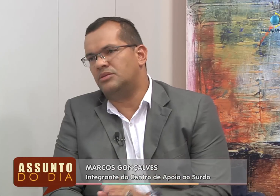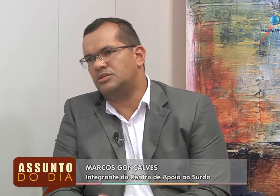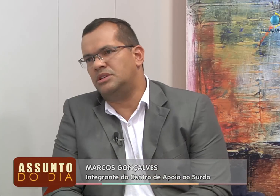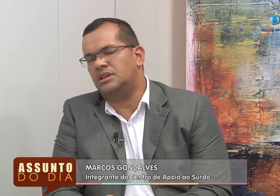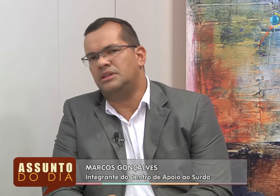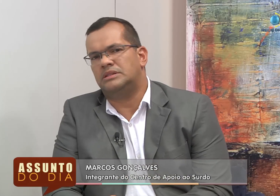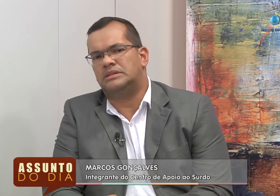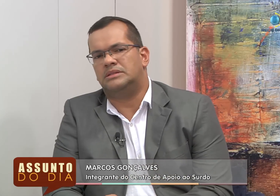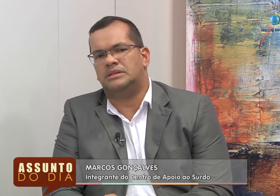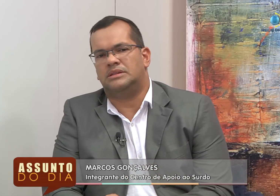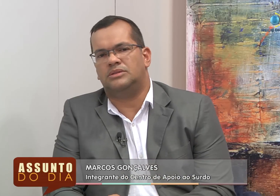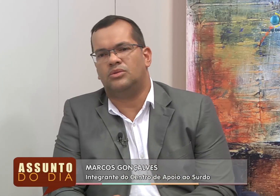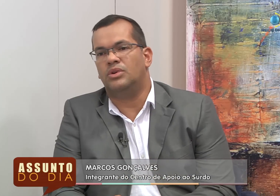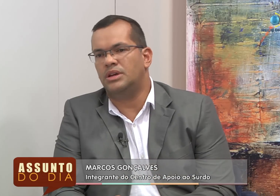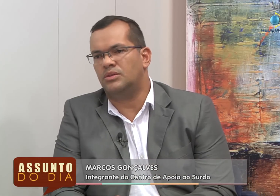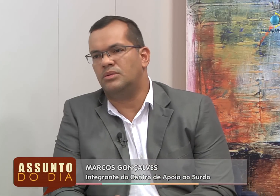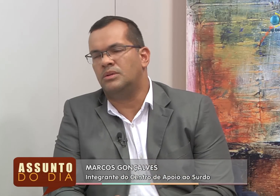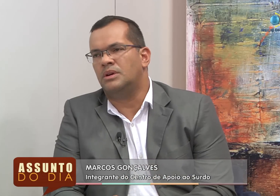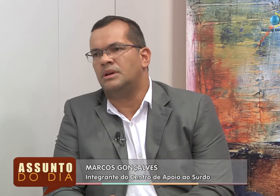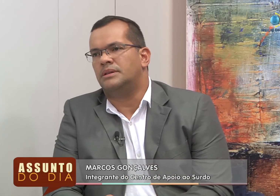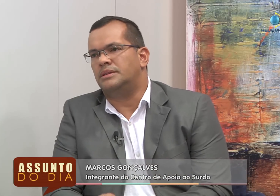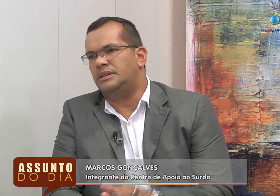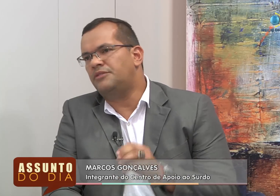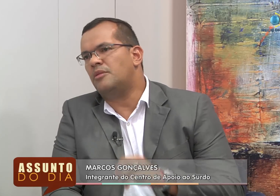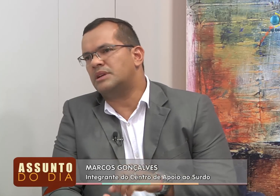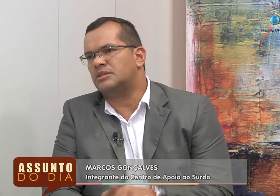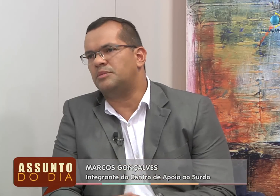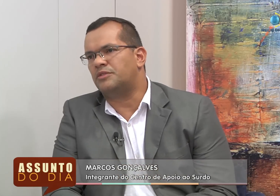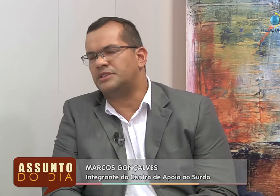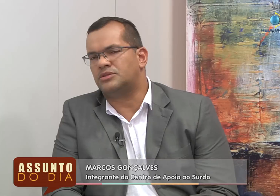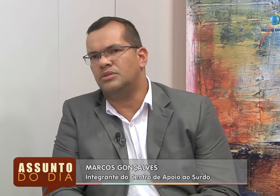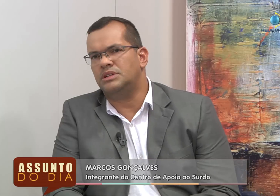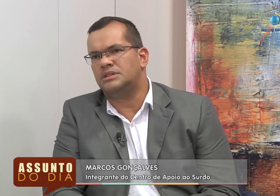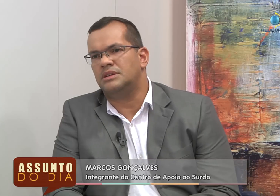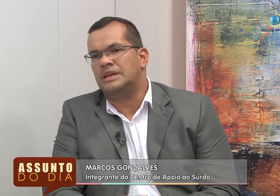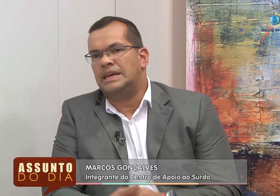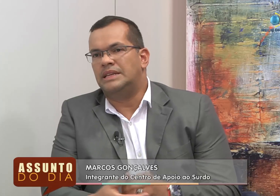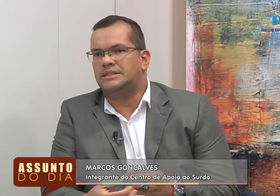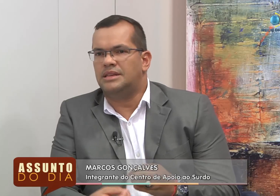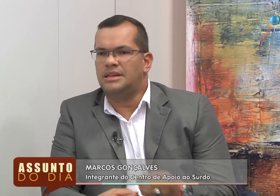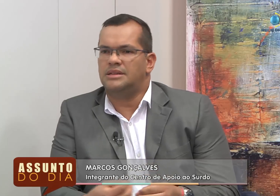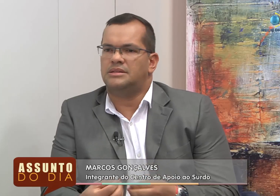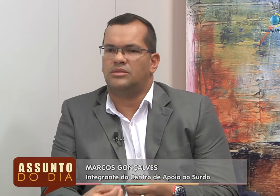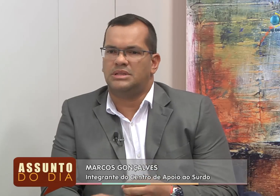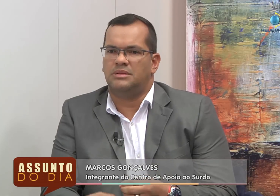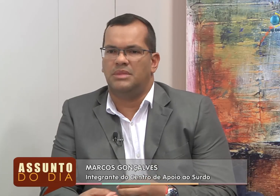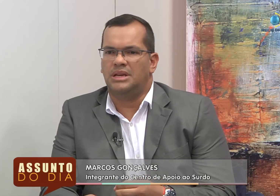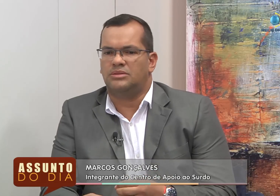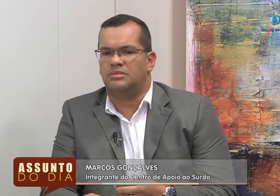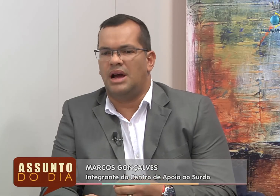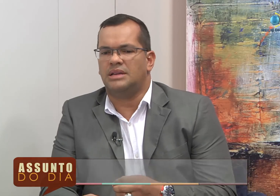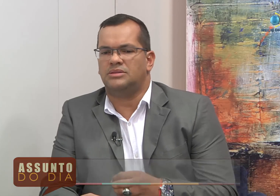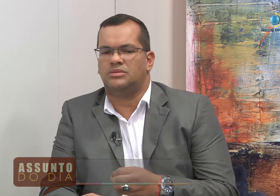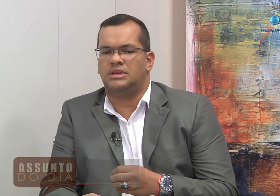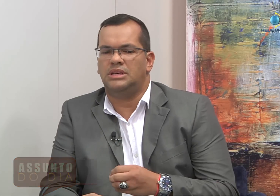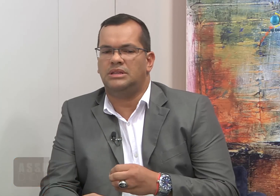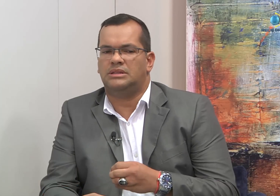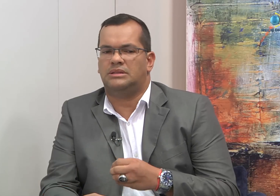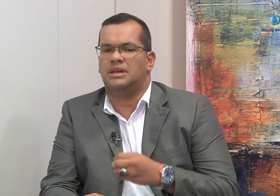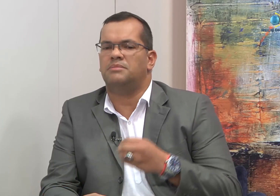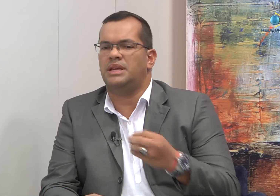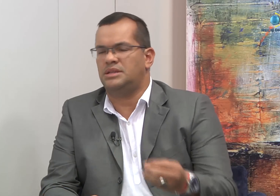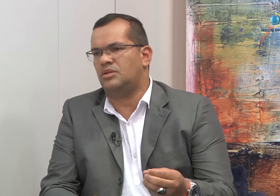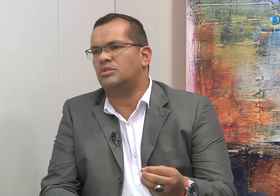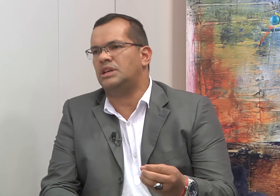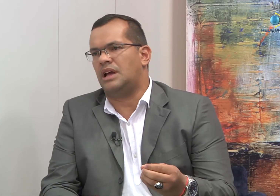disciplina hoje, do currículo de formação de professores, eles terem esse conhecimento básico de